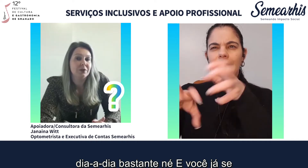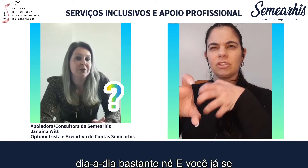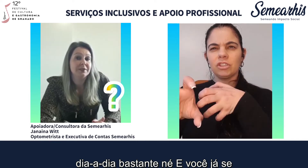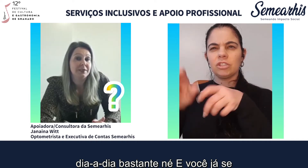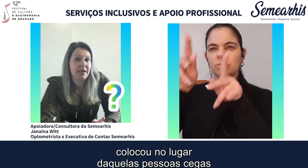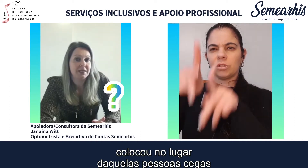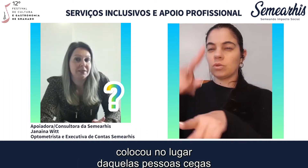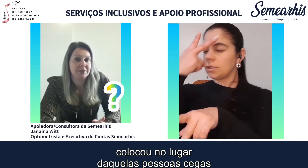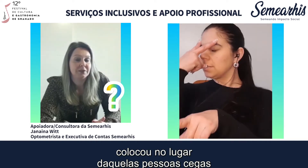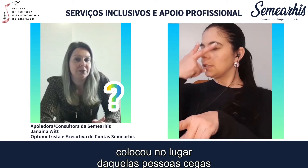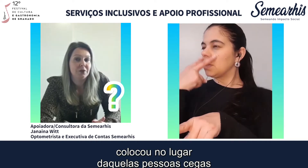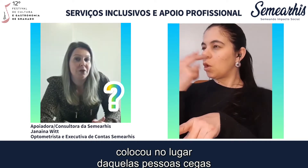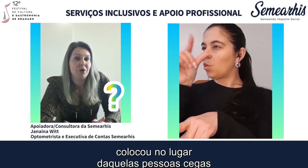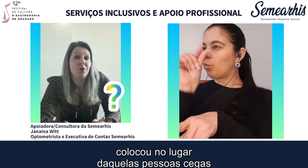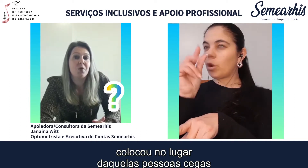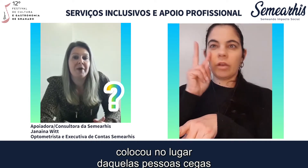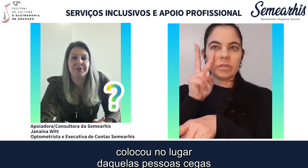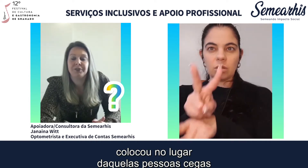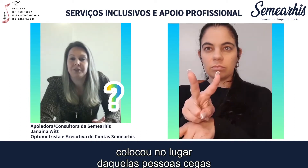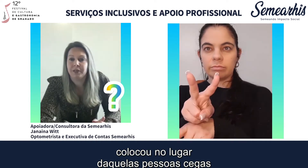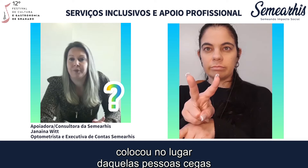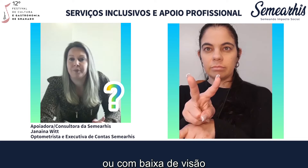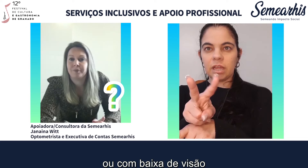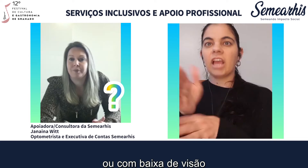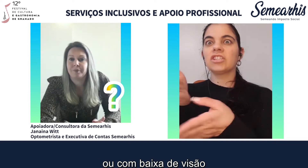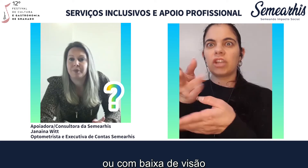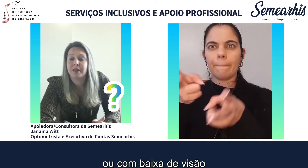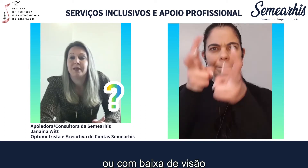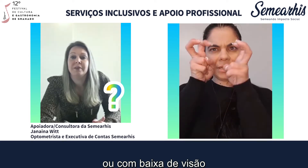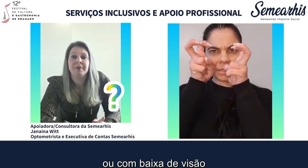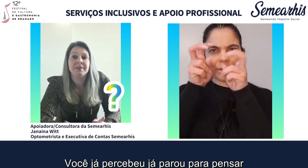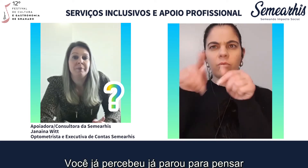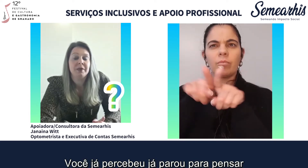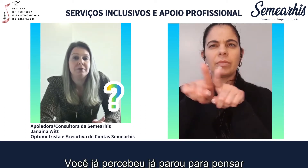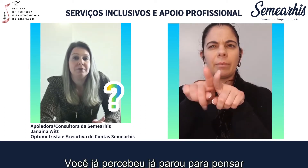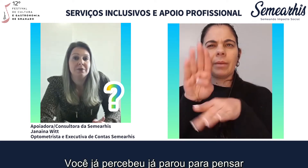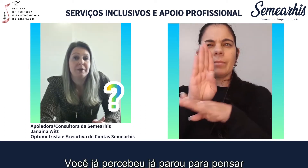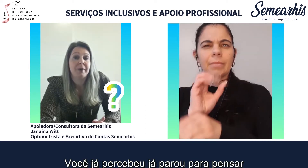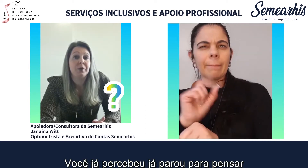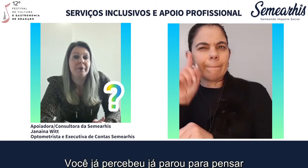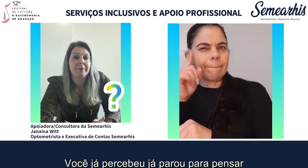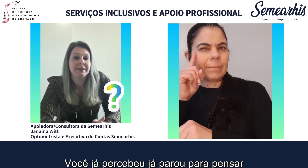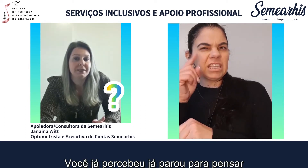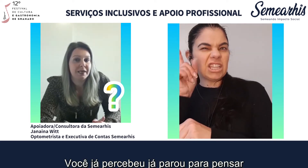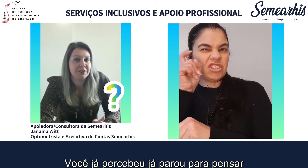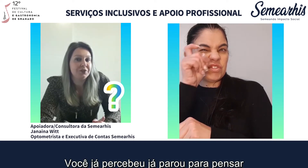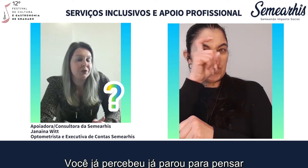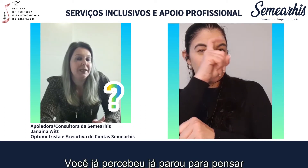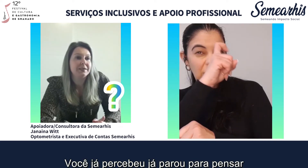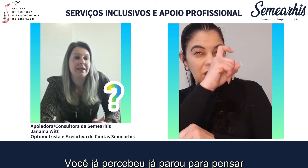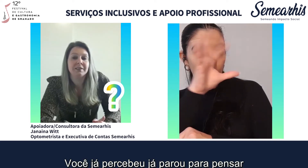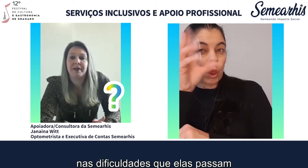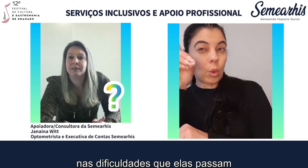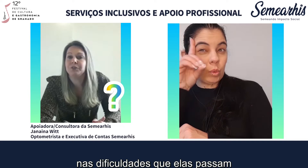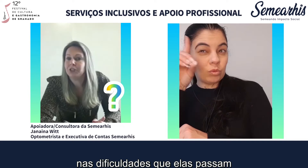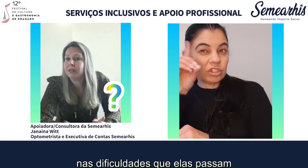pessoas cegas ou com baixa de visão? Já percebeu? Já parou para pensar nas dificuldades